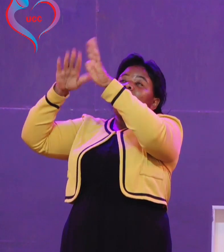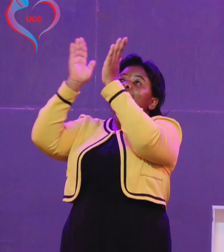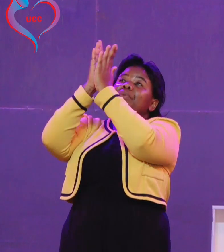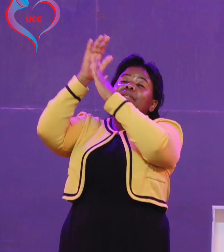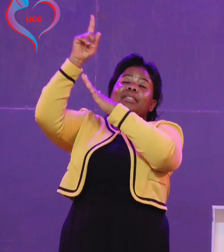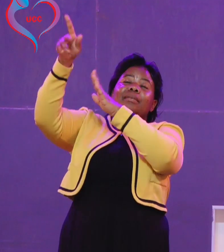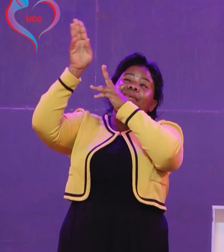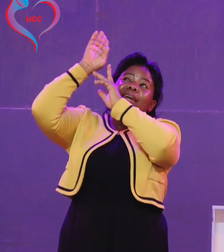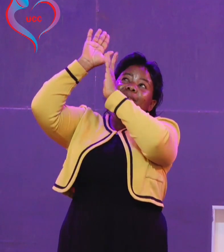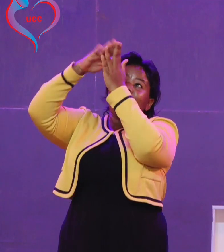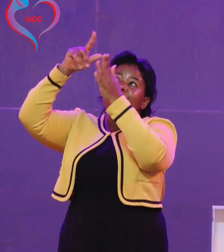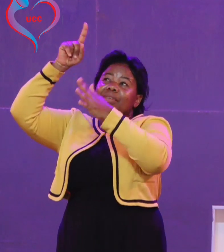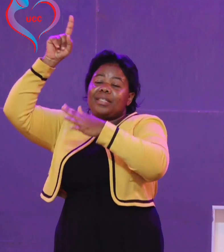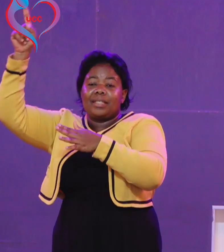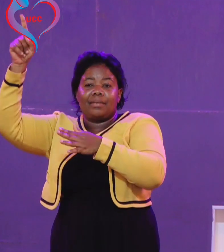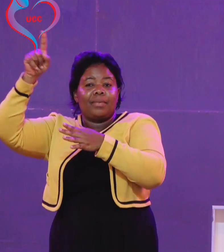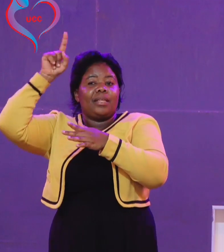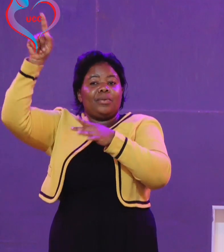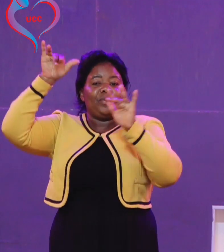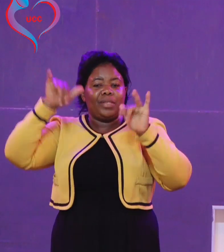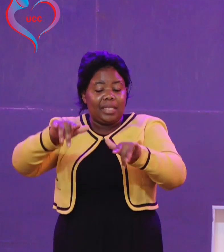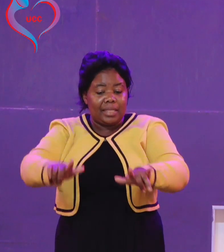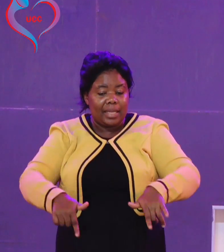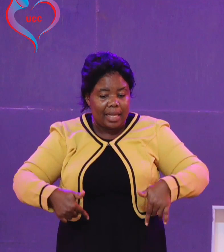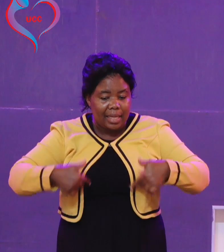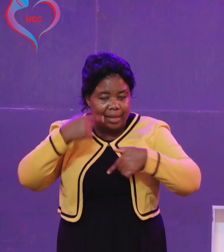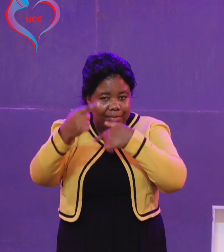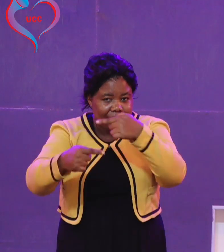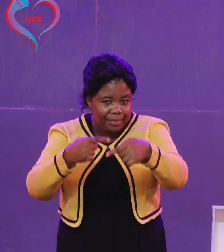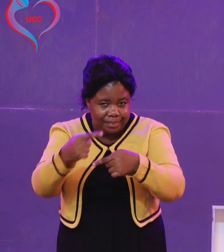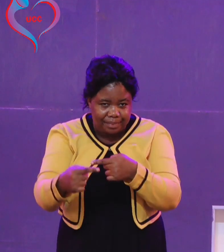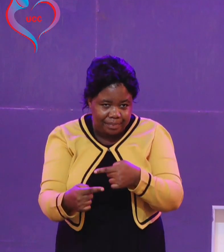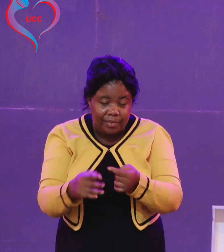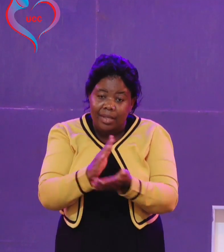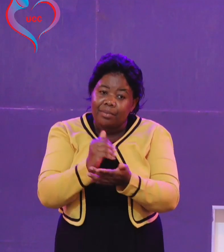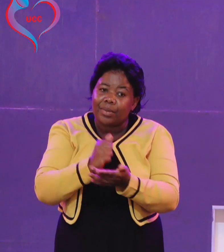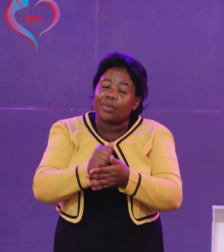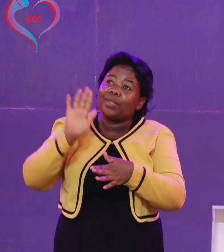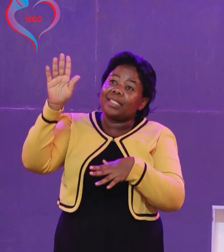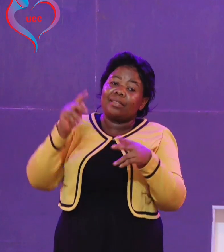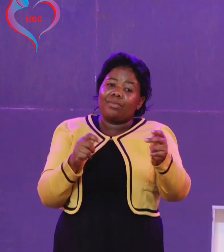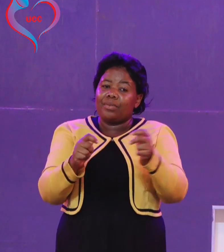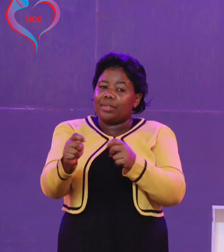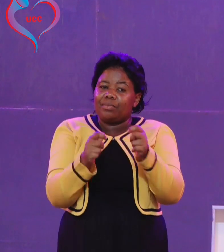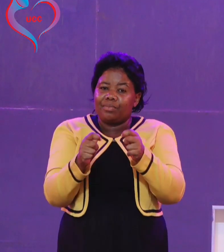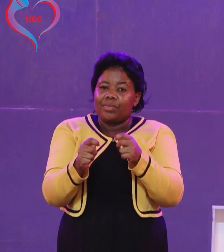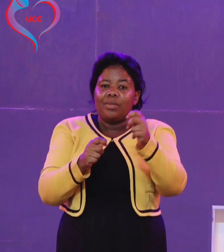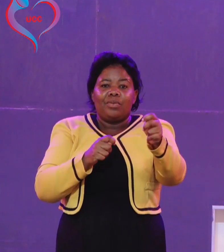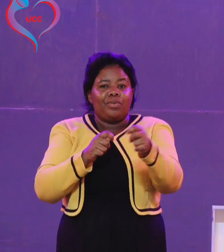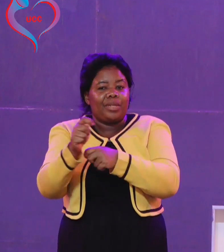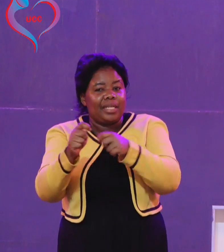Ne muwa ekitiibwa. Oyo abeera omulamu emirembe n'emirembe. Kubanga okufuga kwe kwe